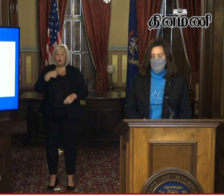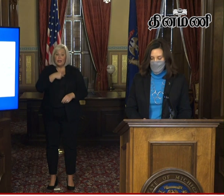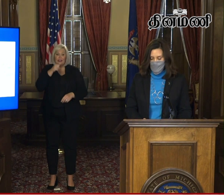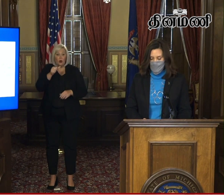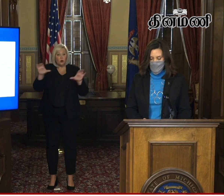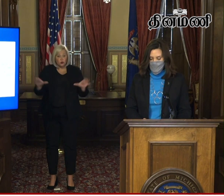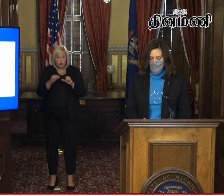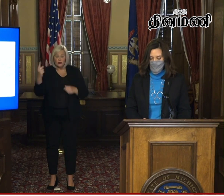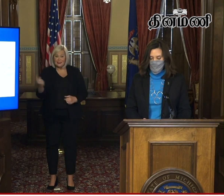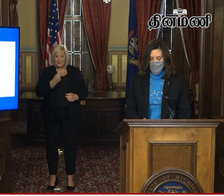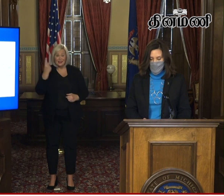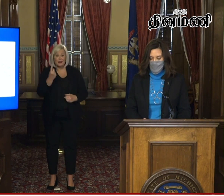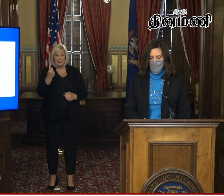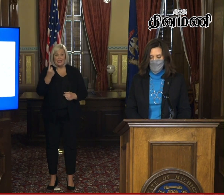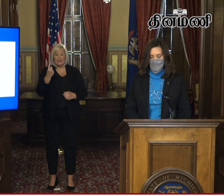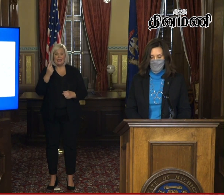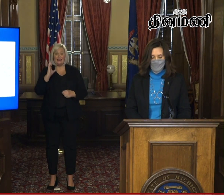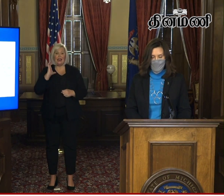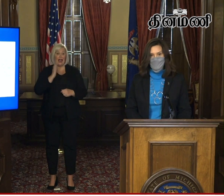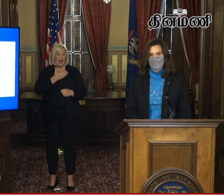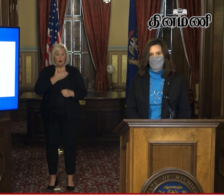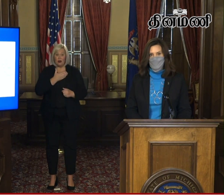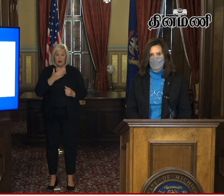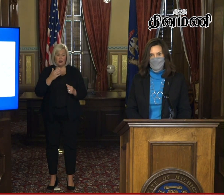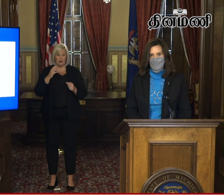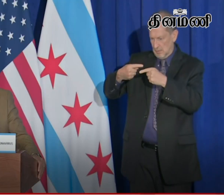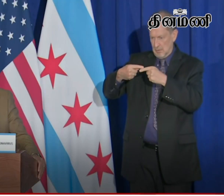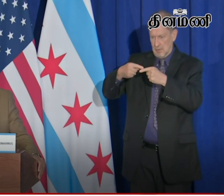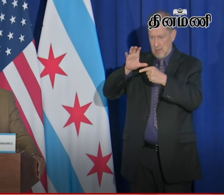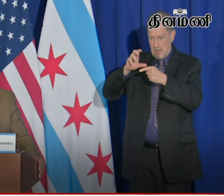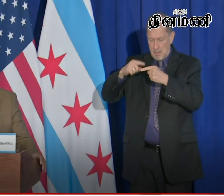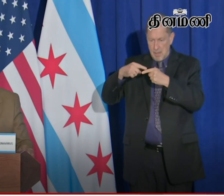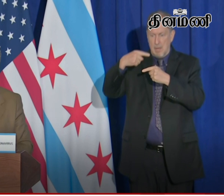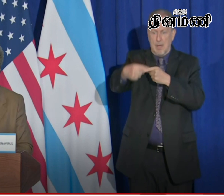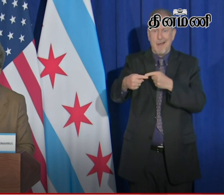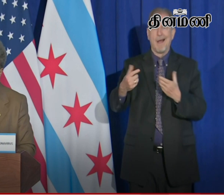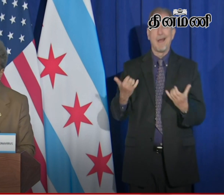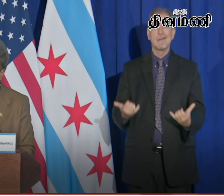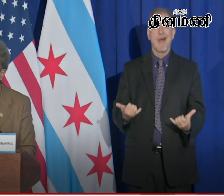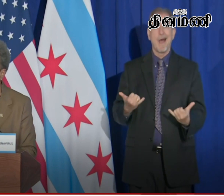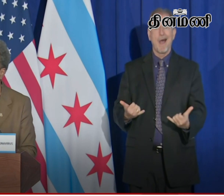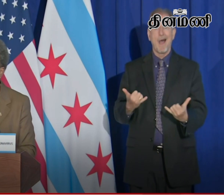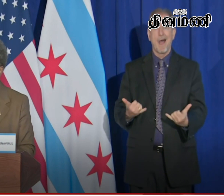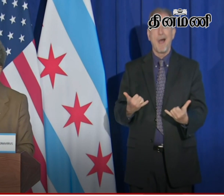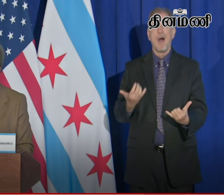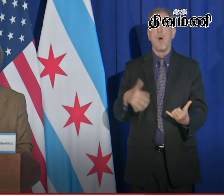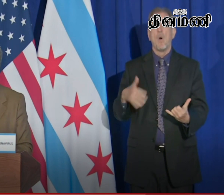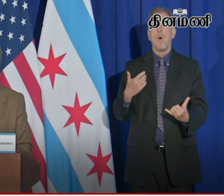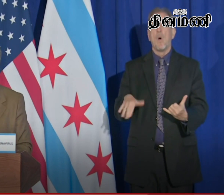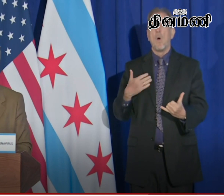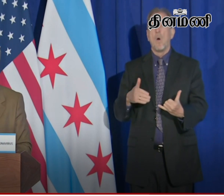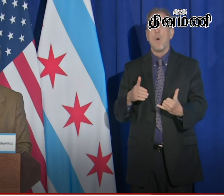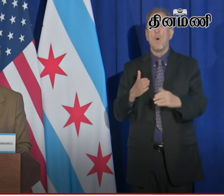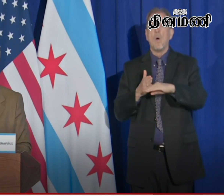கிறிஸ்துமஸுக்குள் பலி எண்ணிக்கையை கட்டுப்படுத்தலாம் என்று அவர் கூறினார். கரோனா தொற்று அதிகரிப்பால் சிகாகோ நகரின் பொது இடங்களில்